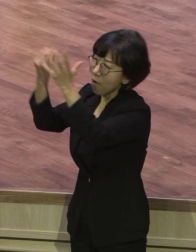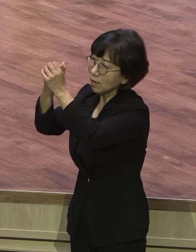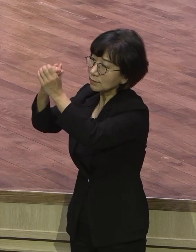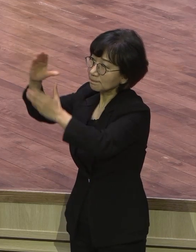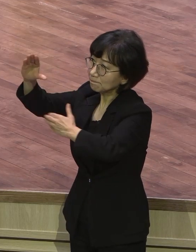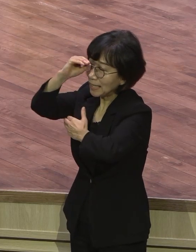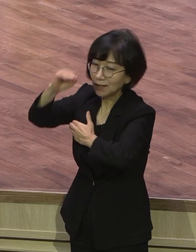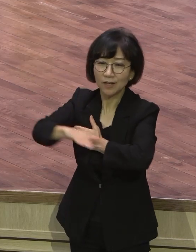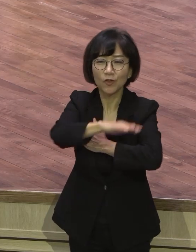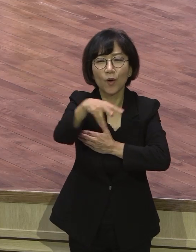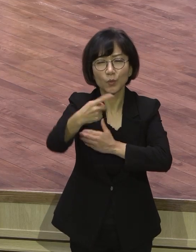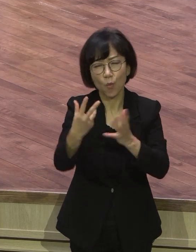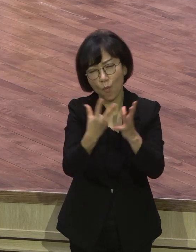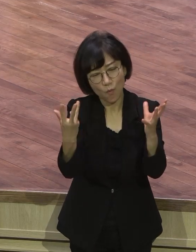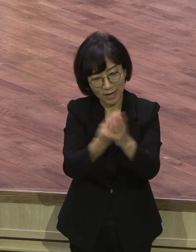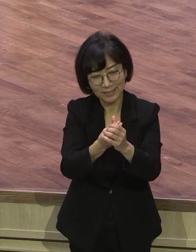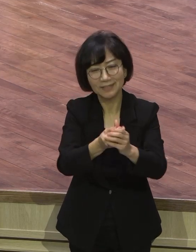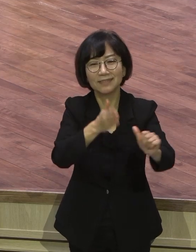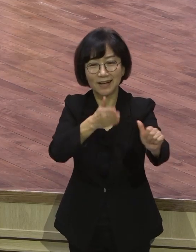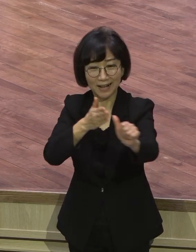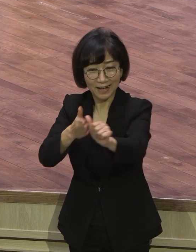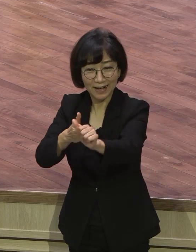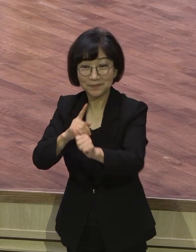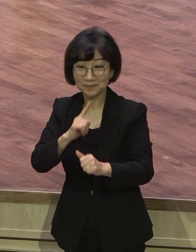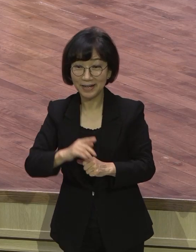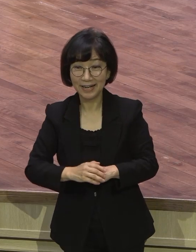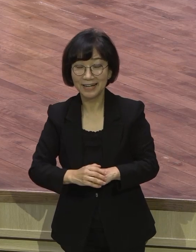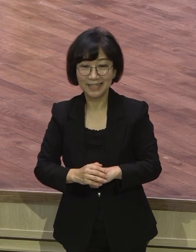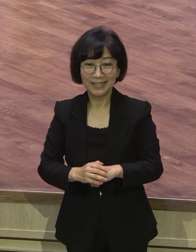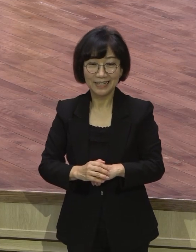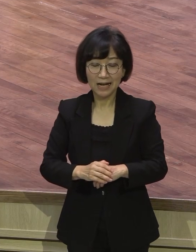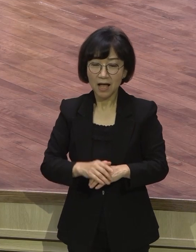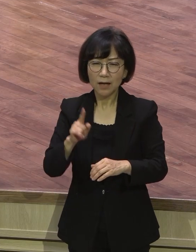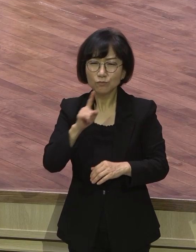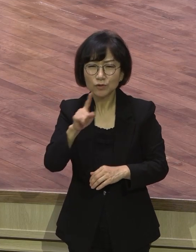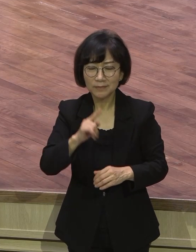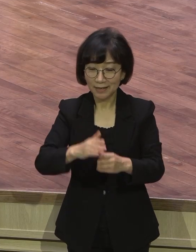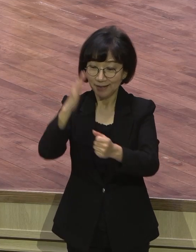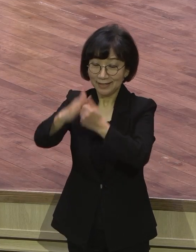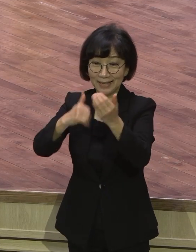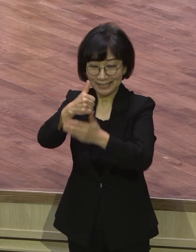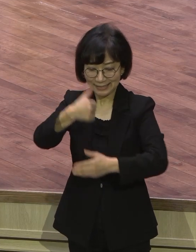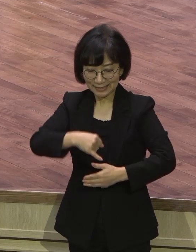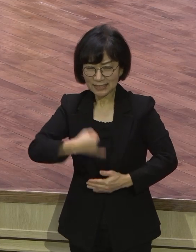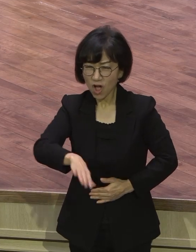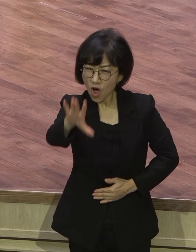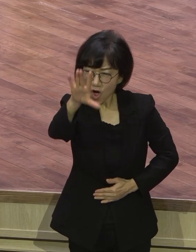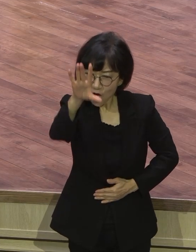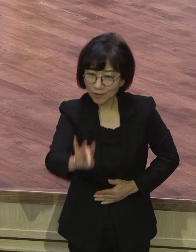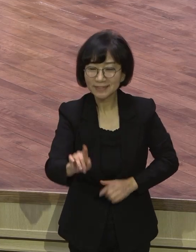결론 내리십니다. 이 말씀의 뜻은 하나님의 자녀다운 삶을 살아라.